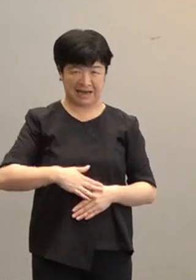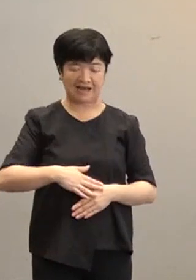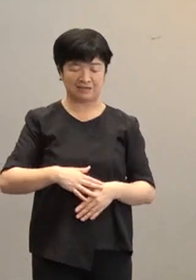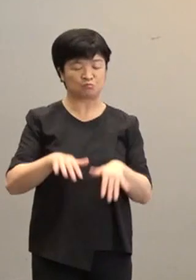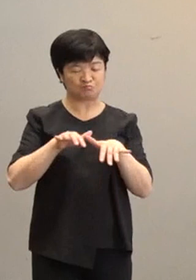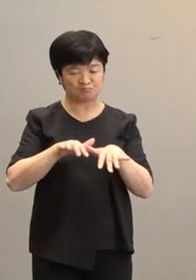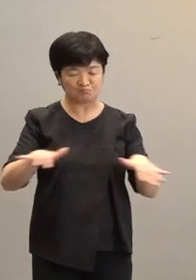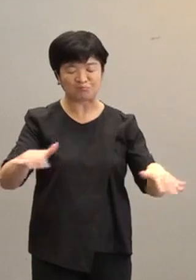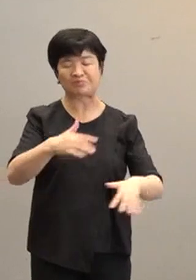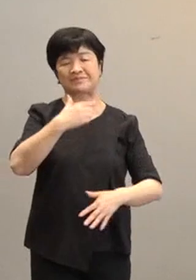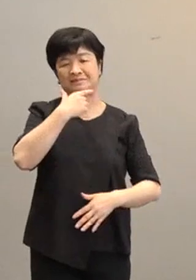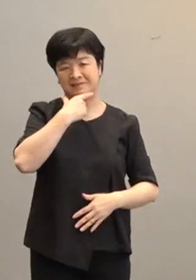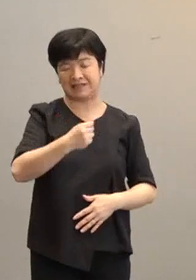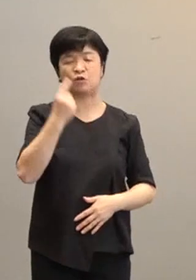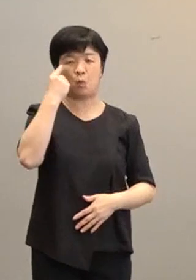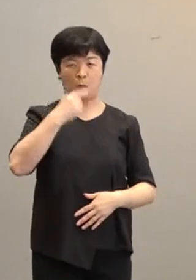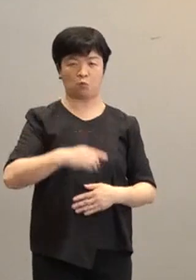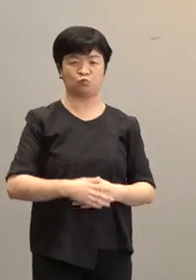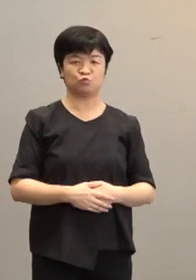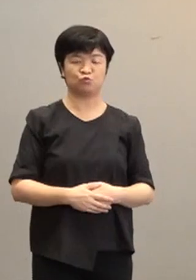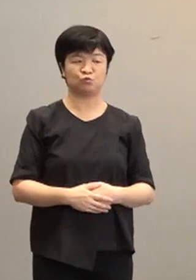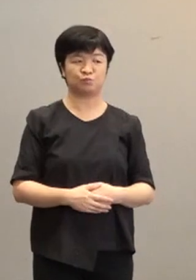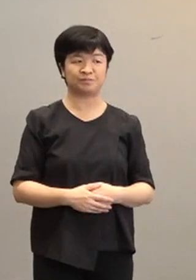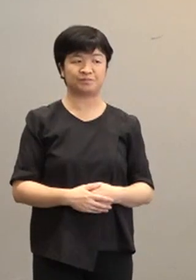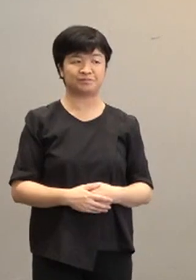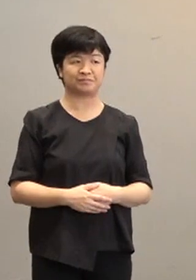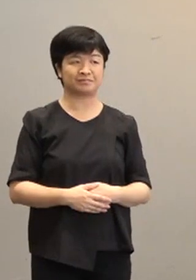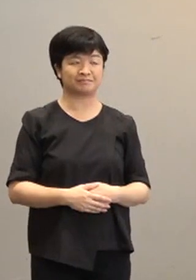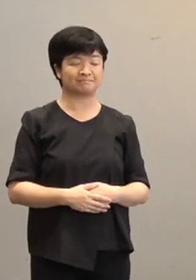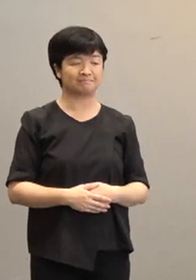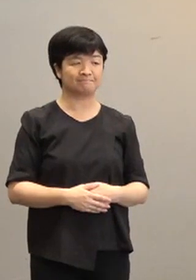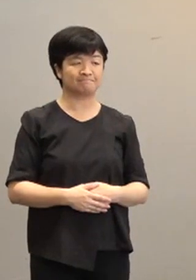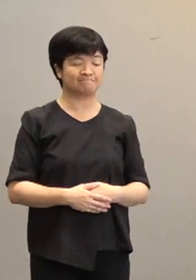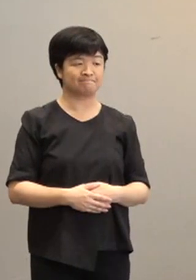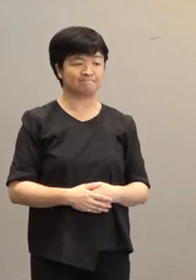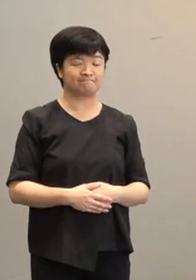。 ご 質問 ありがとうございます。 それでは同じく幹事社